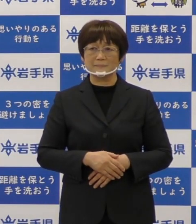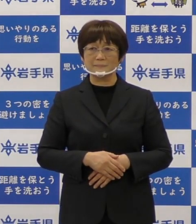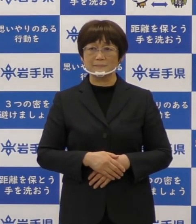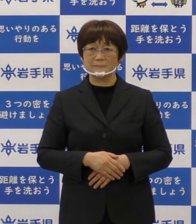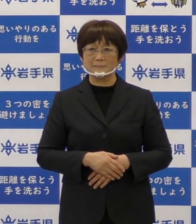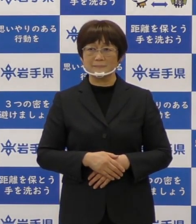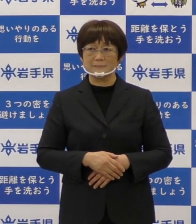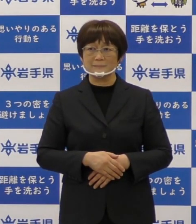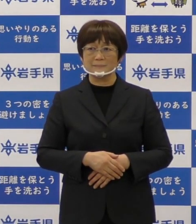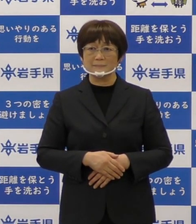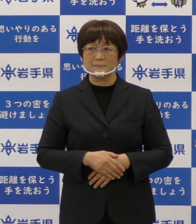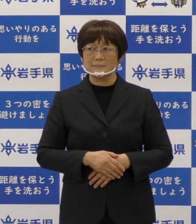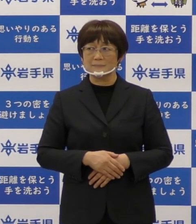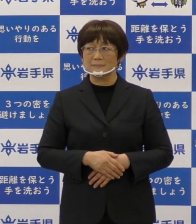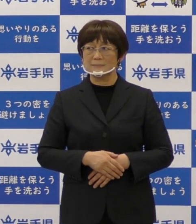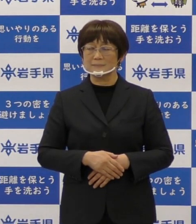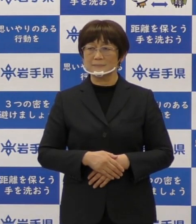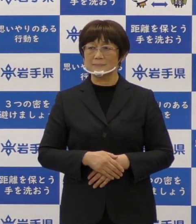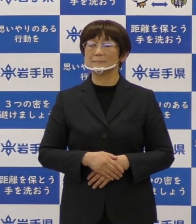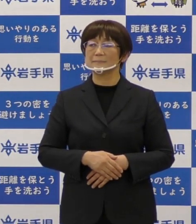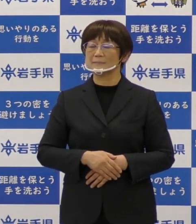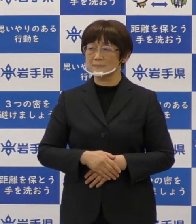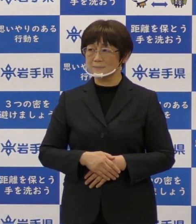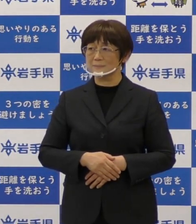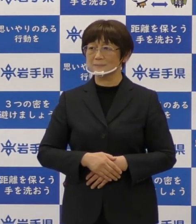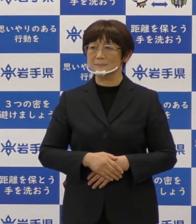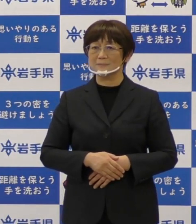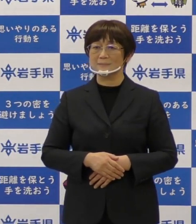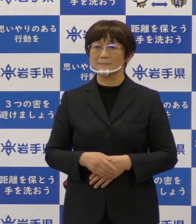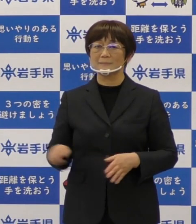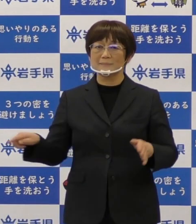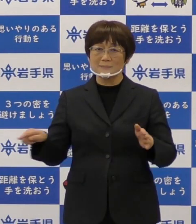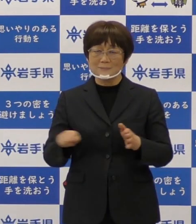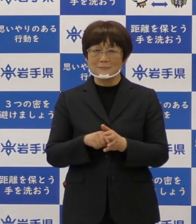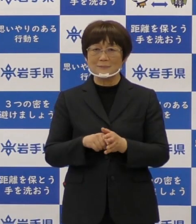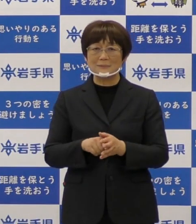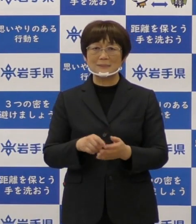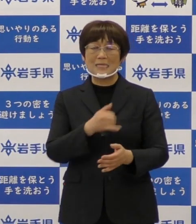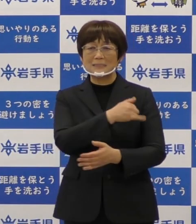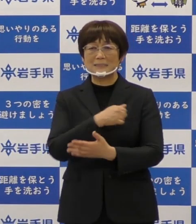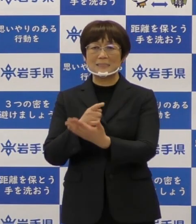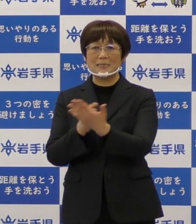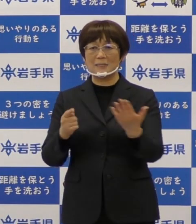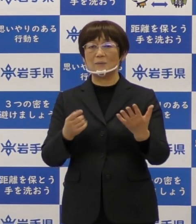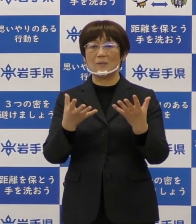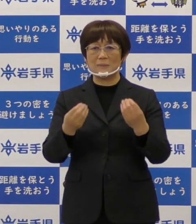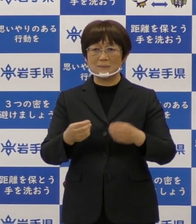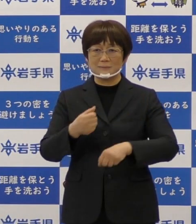以上をもちまして、記者会見を終わります。